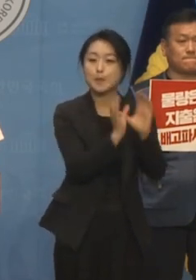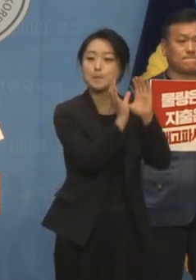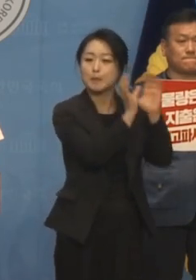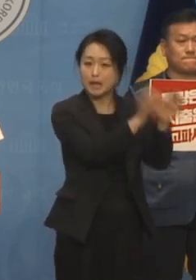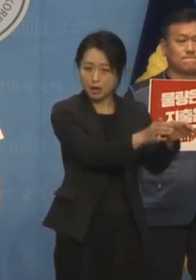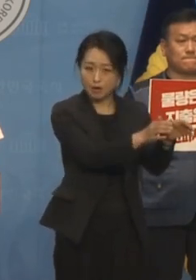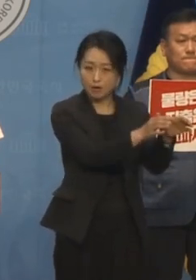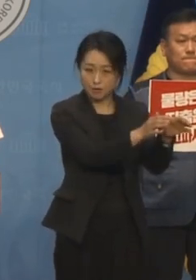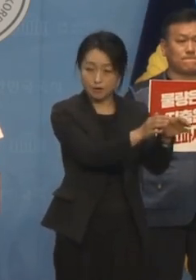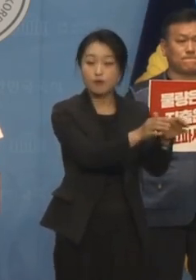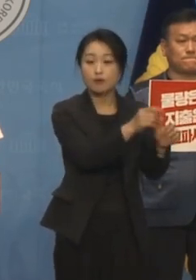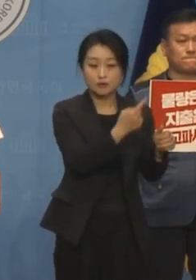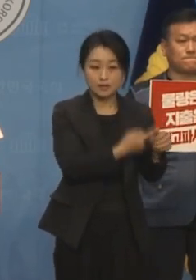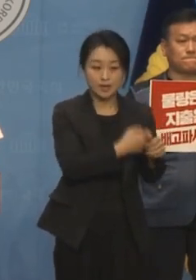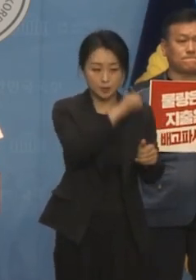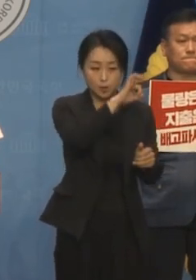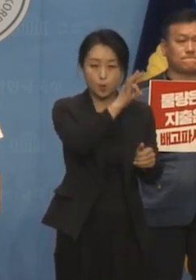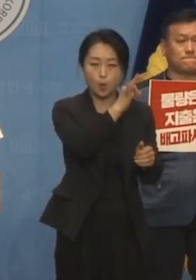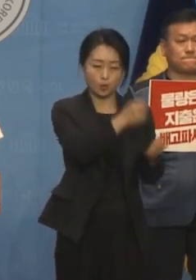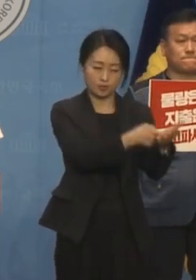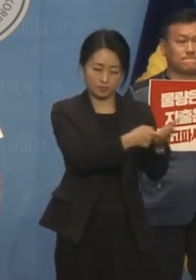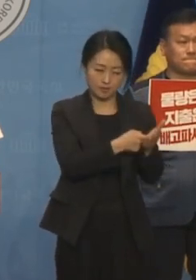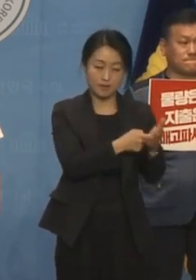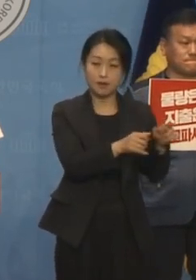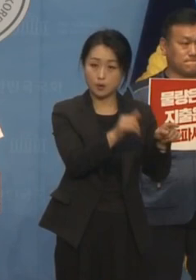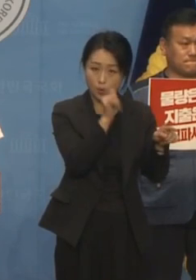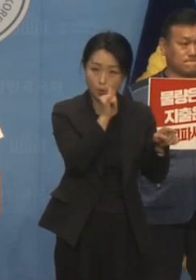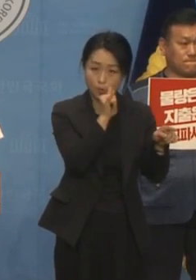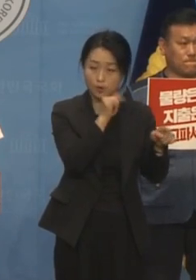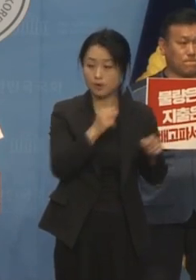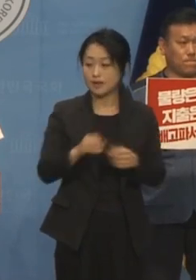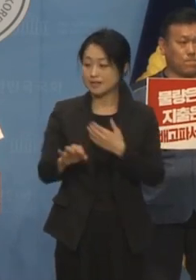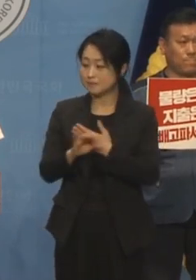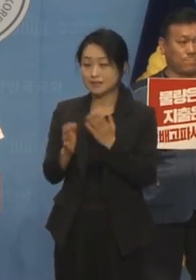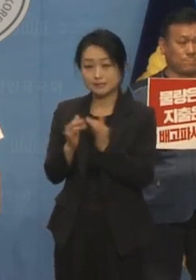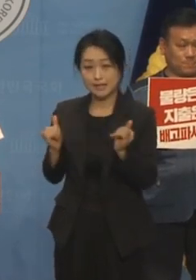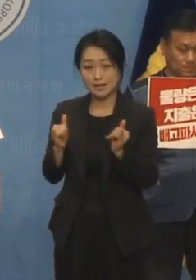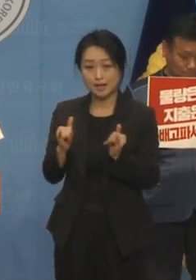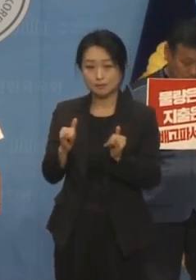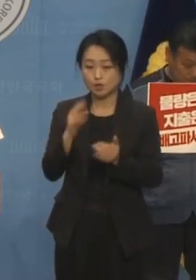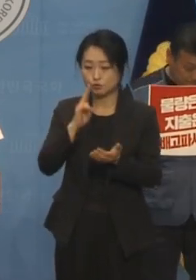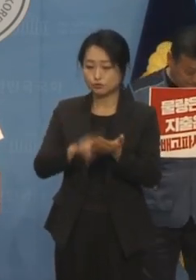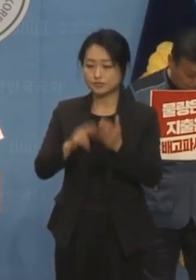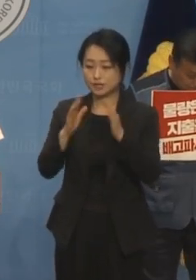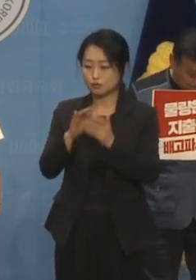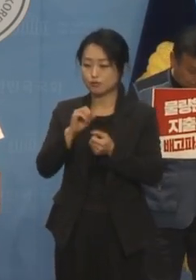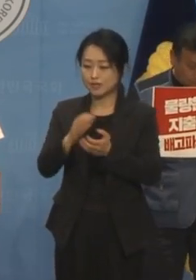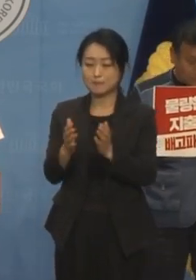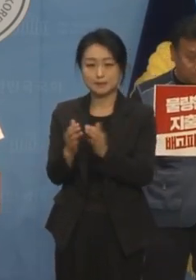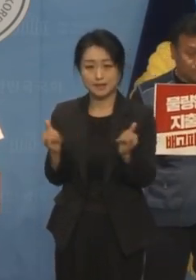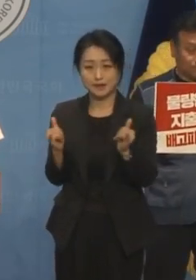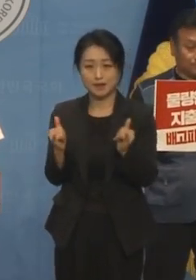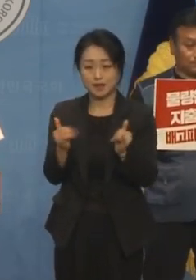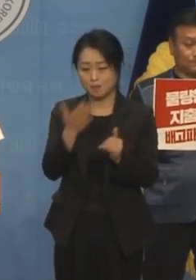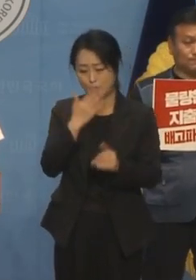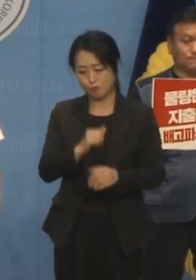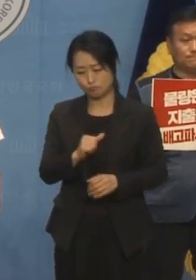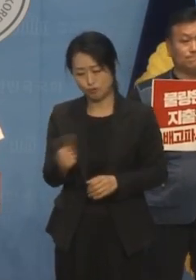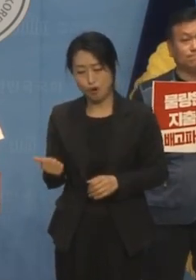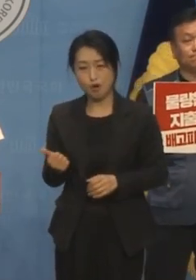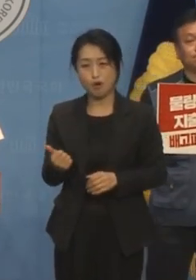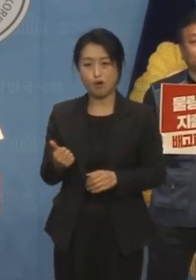맞추는 식으로 예산 절감의 성과를 내고 비정규직인 우체국 택배 종사자들은 굶어 죽든